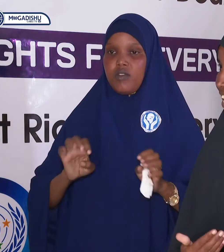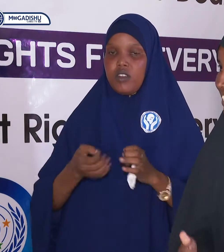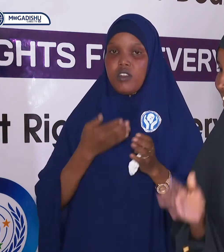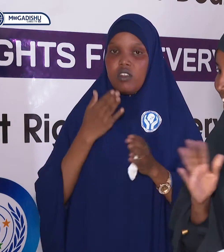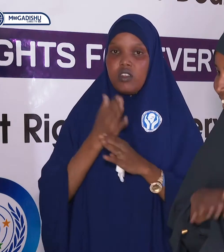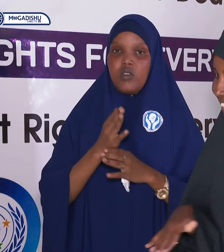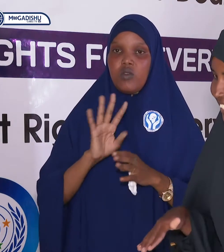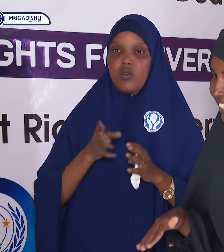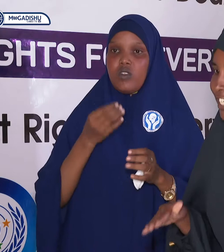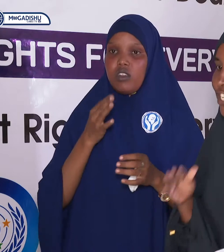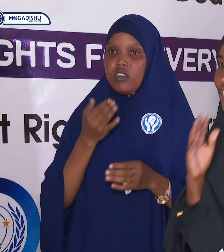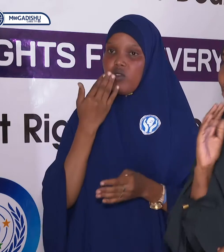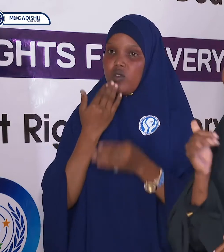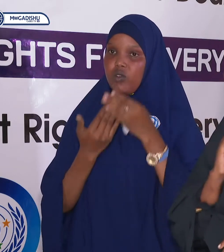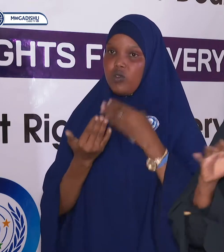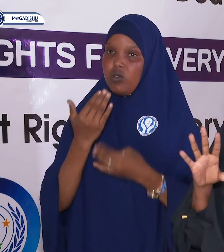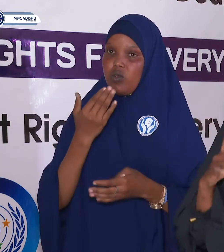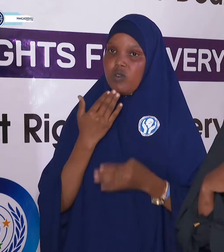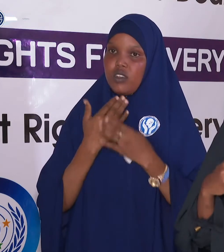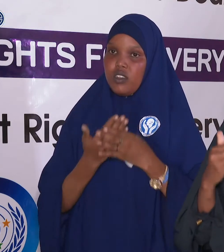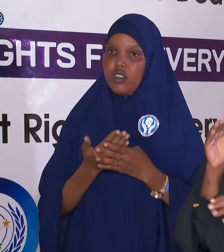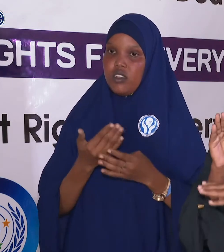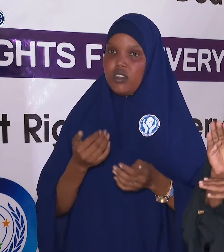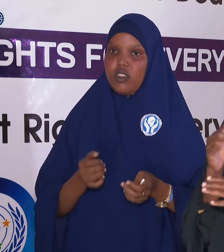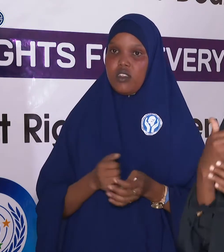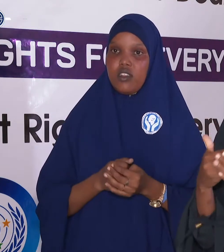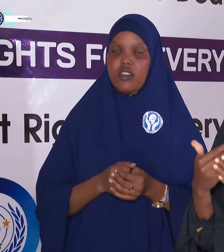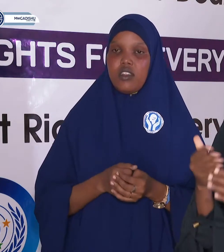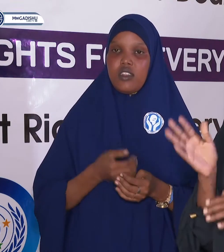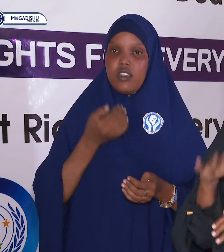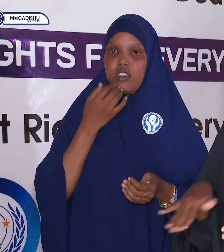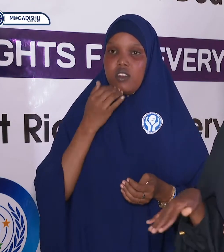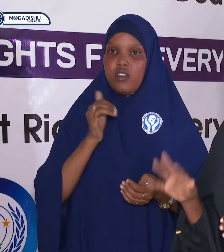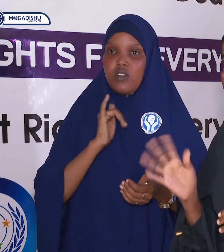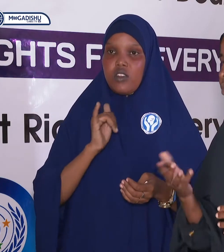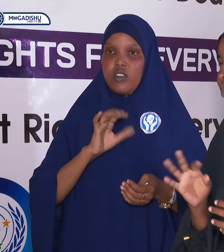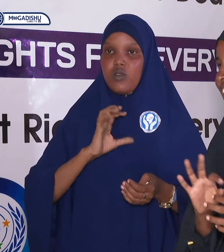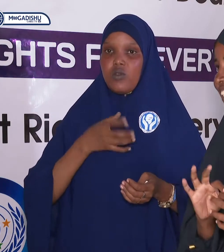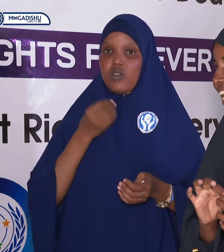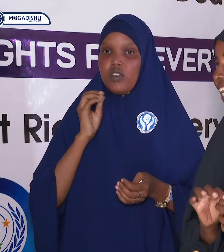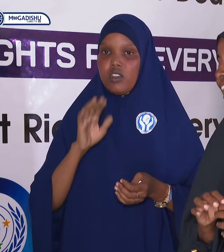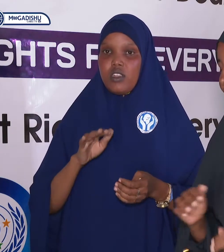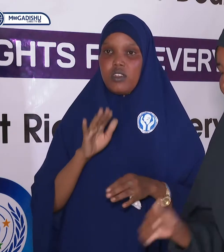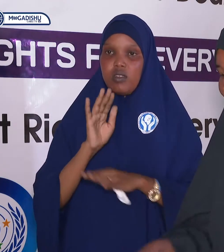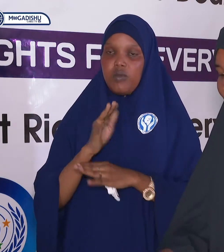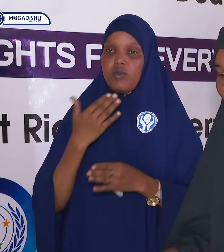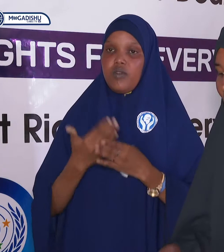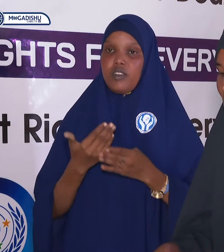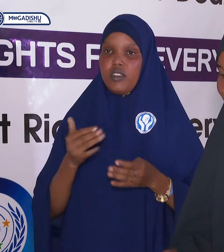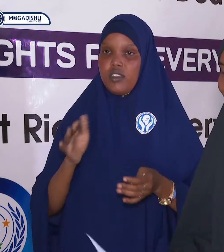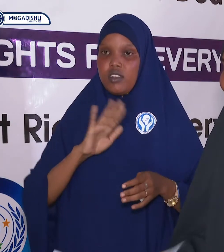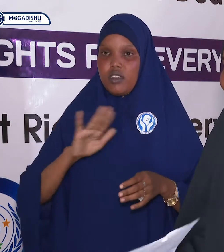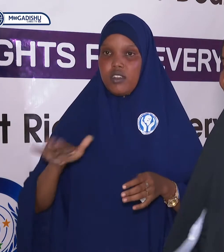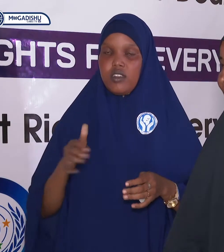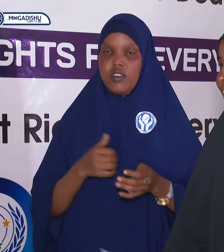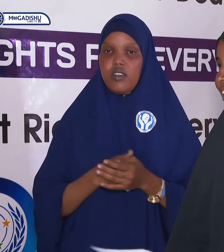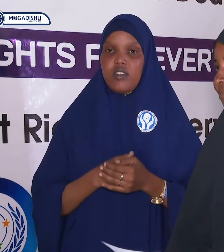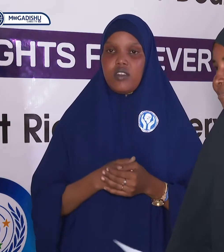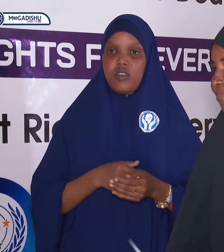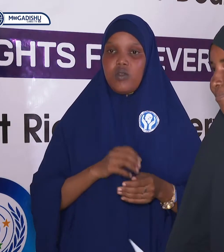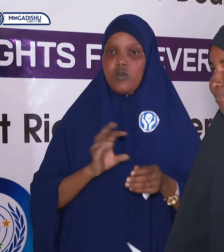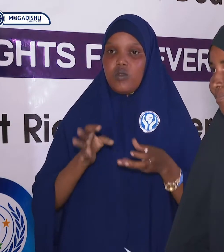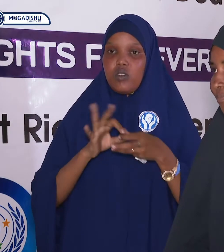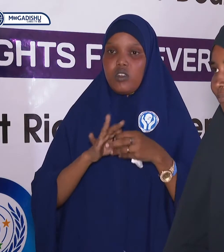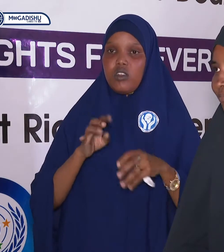subax wanaagsan ardayay sidoo kale wuxuu leeyahay galab wanaagsan ardayay waxay ku xiran tahay hadba waqtiga la taagan